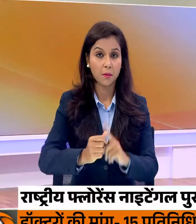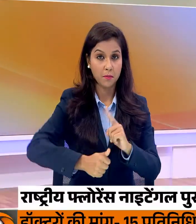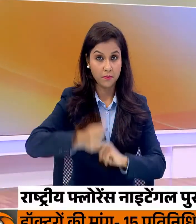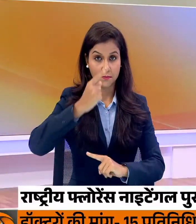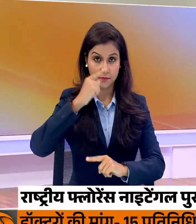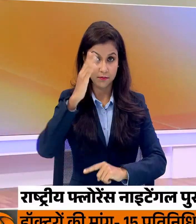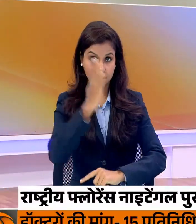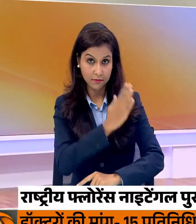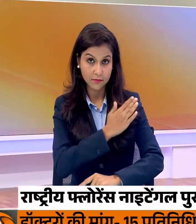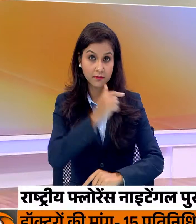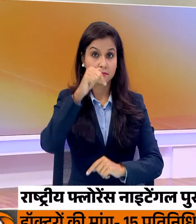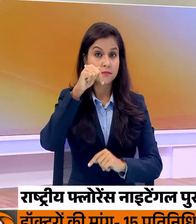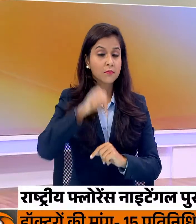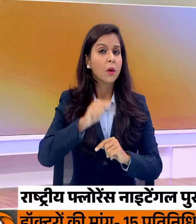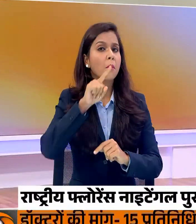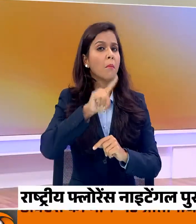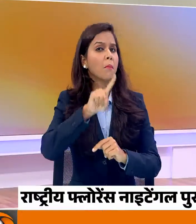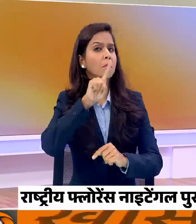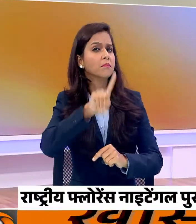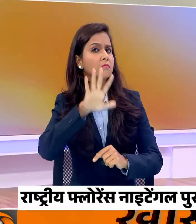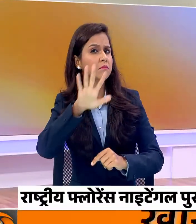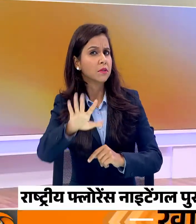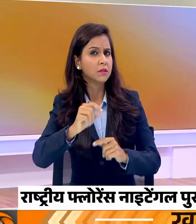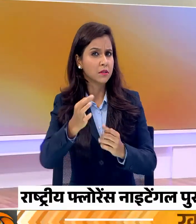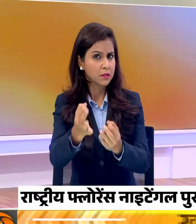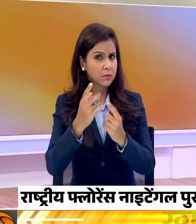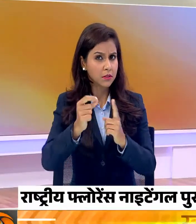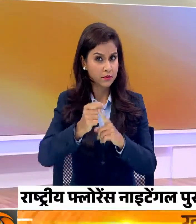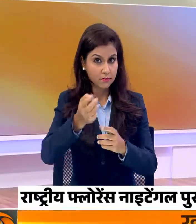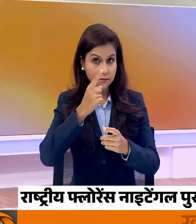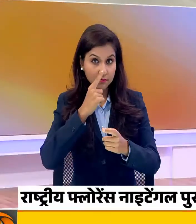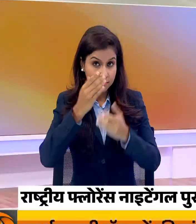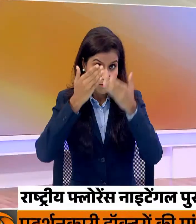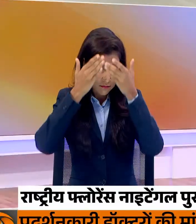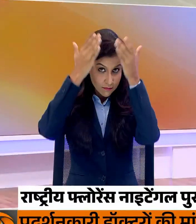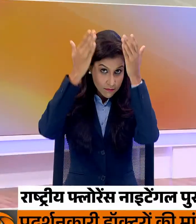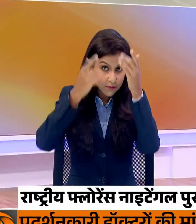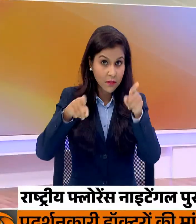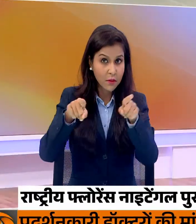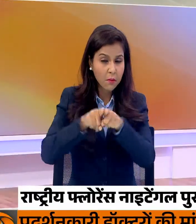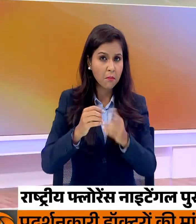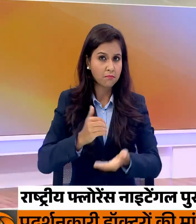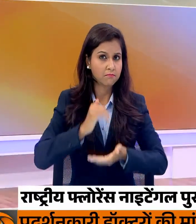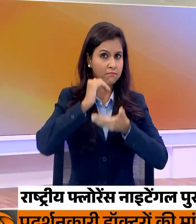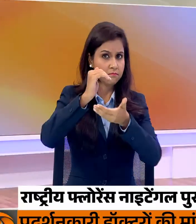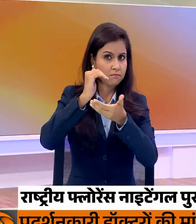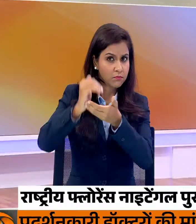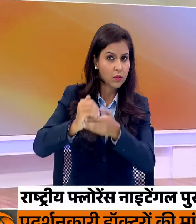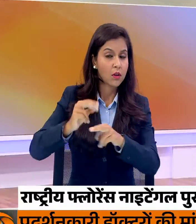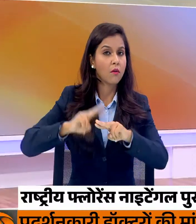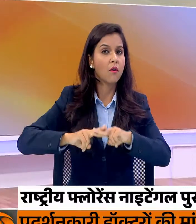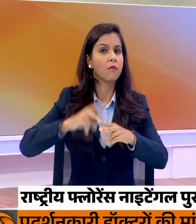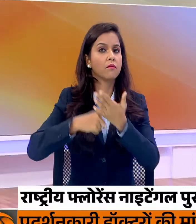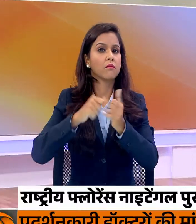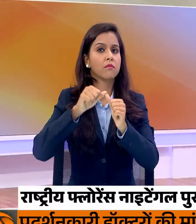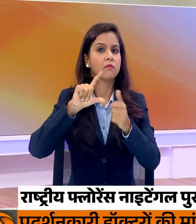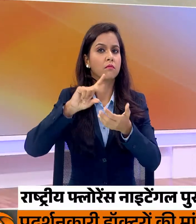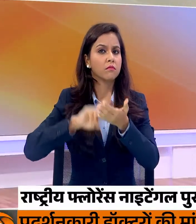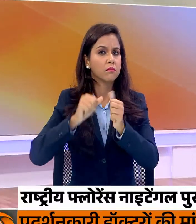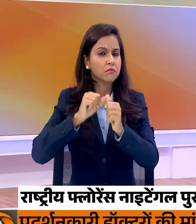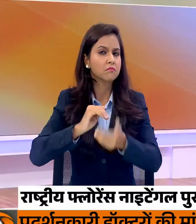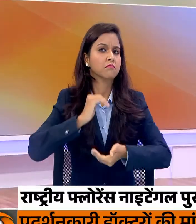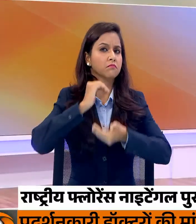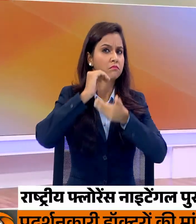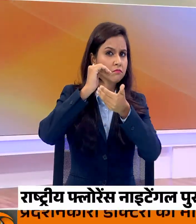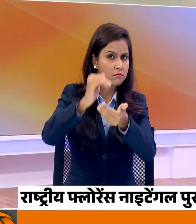राष्ट्रपति द्रौपदी मुर्मू ने 15 विशिष्ट नर्स और मिडवाइफ्स को प्रदान किए राष्ट्रीय फ्लोरेंस नाइटिंगेल